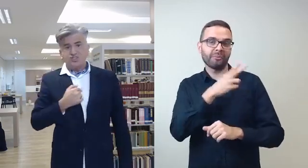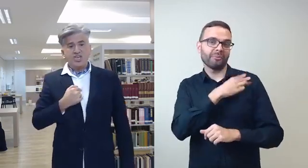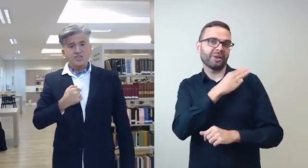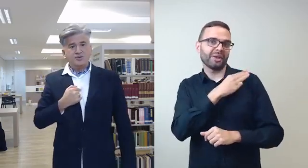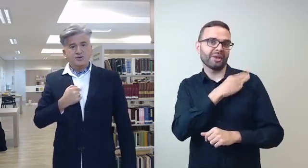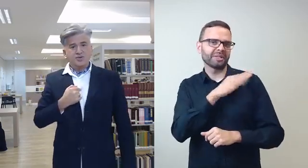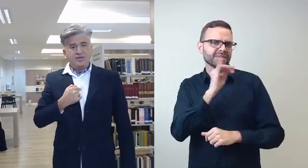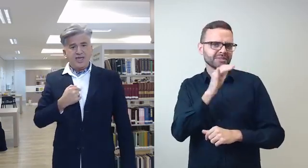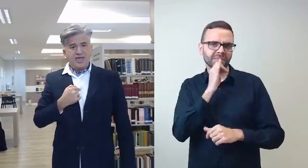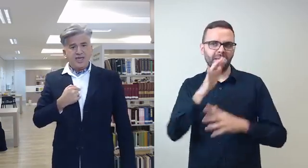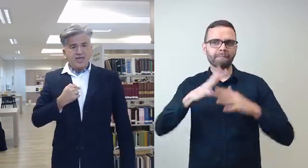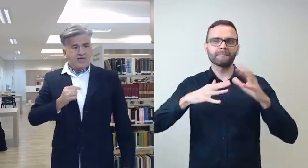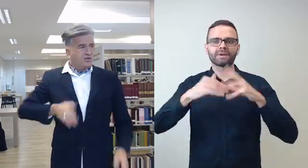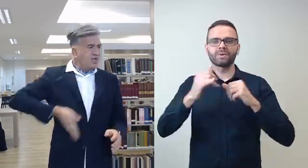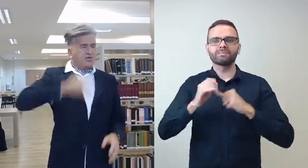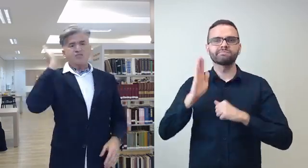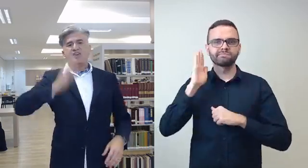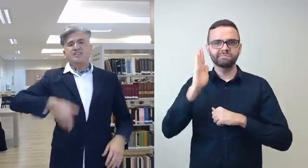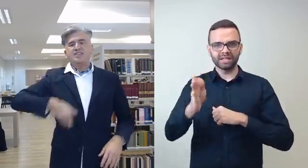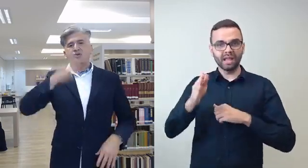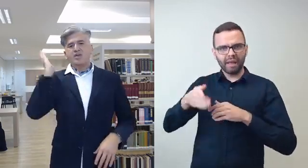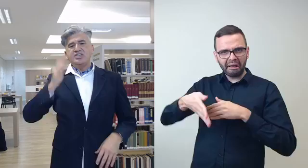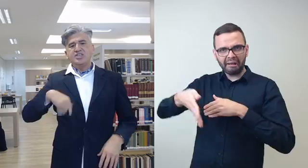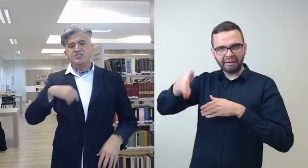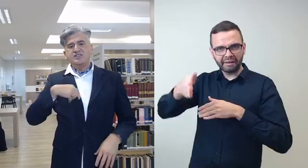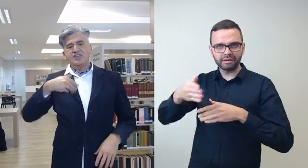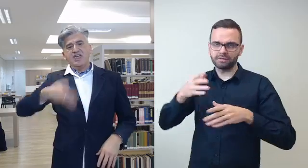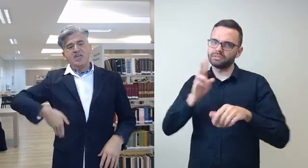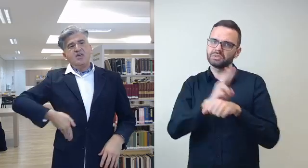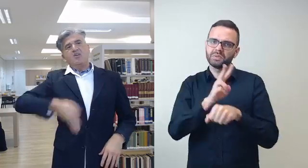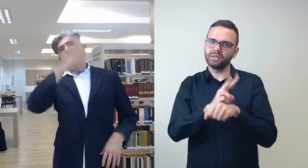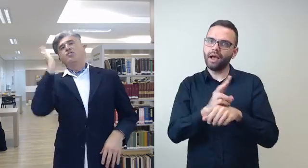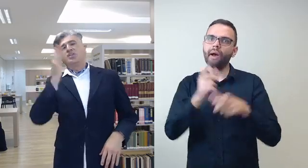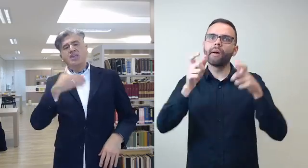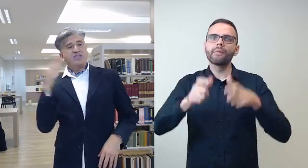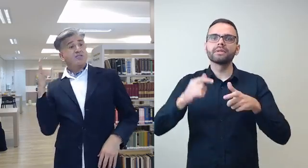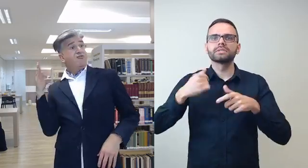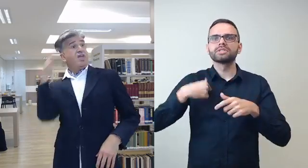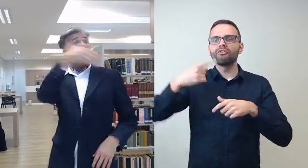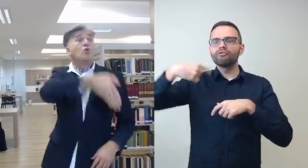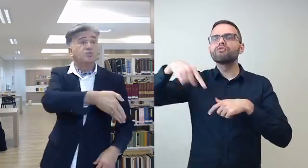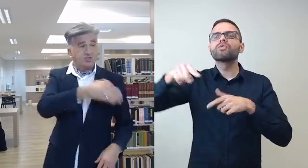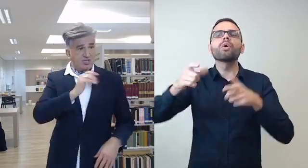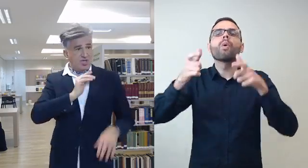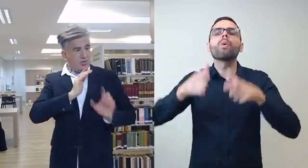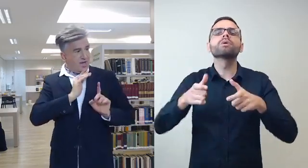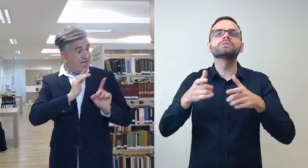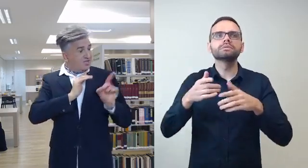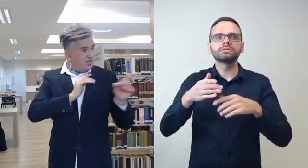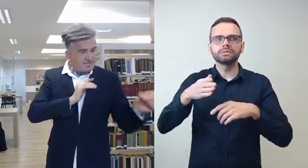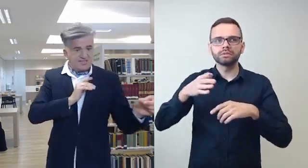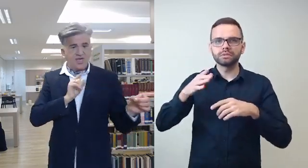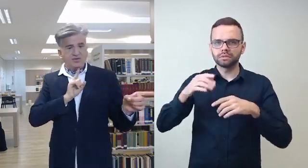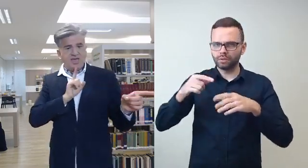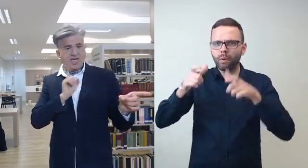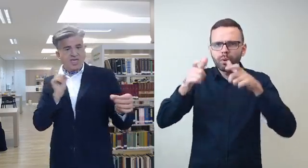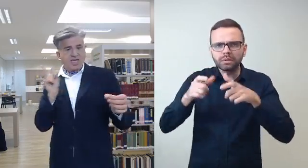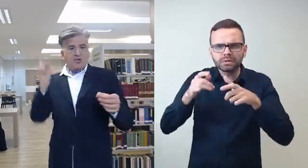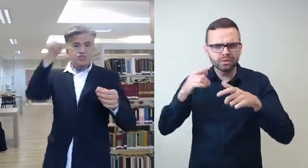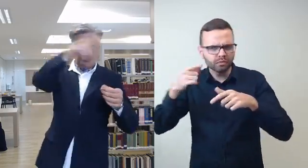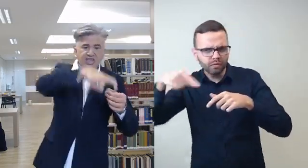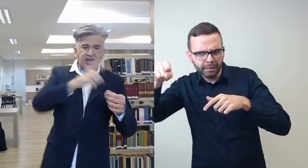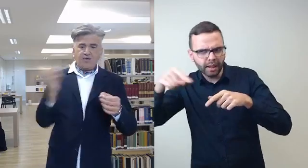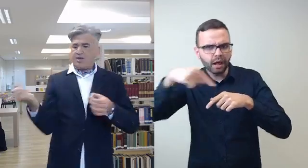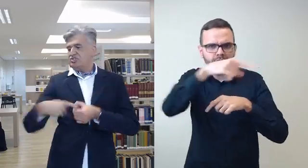desse jeito, né? Eu não tenho que fazer de qualquer jeito assim, né? Eu fui, né? Mas eu fui aonde? Qual é a direção, né?